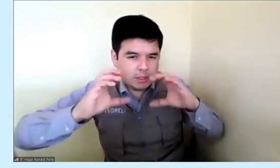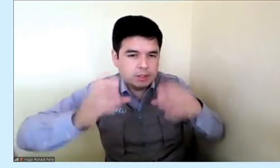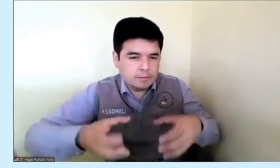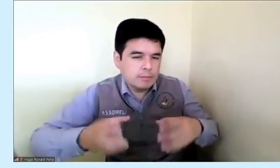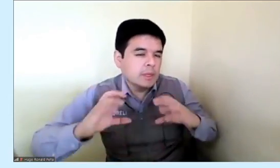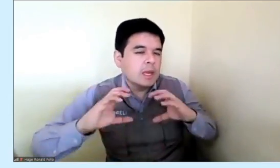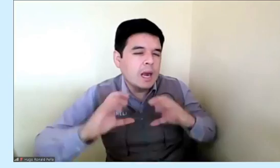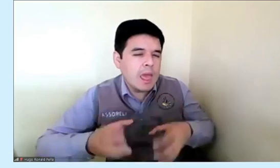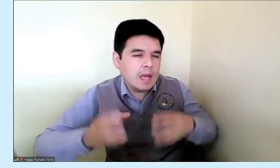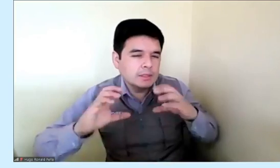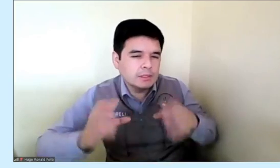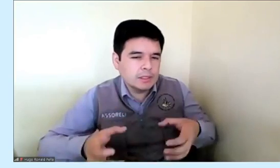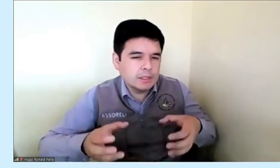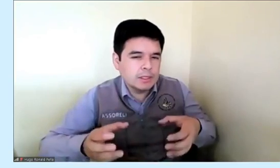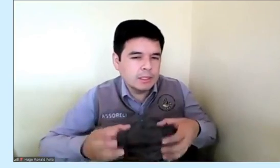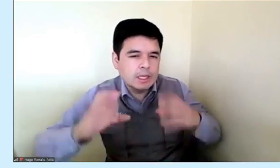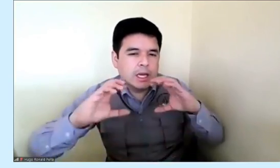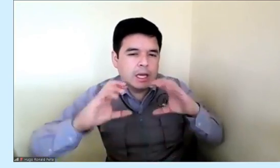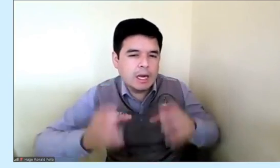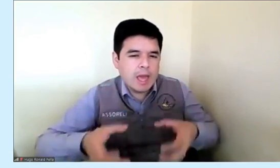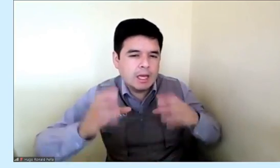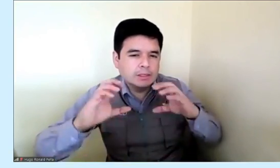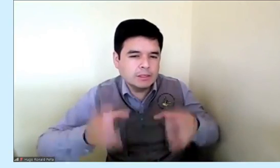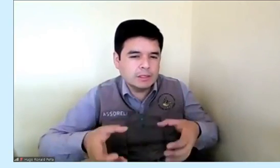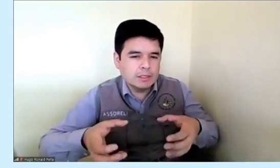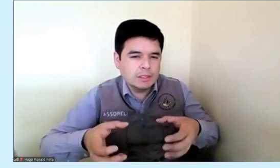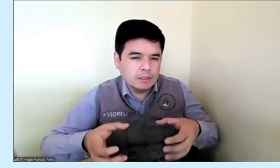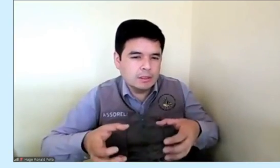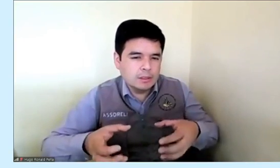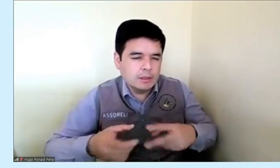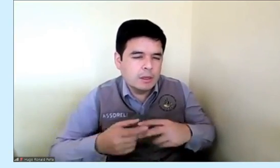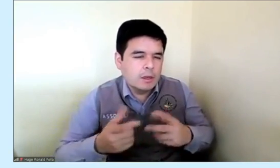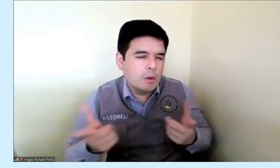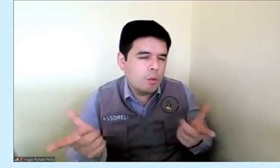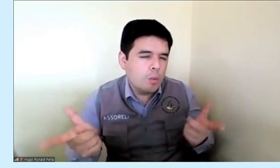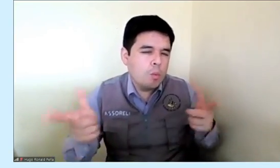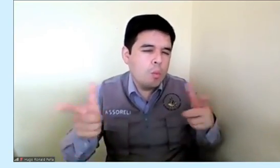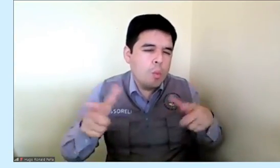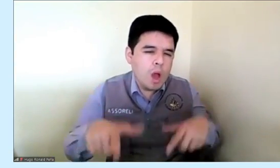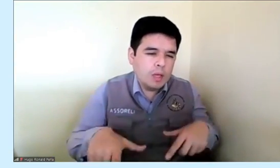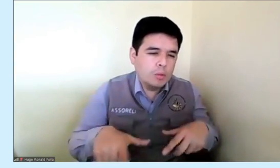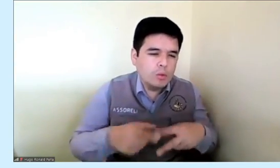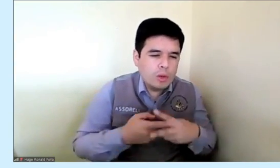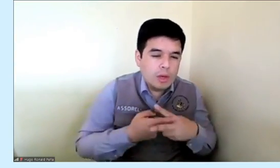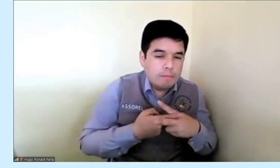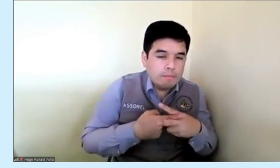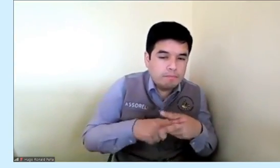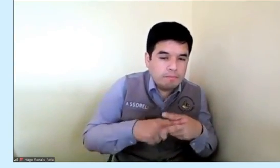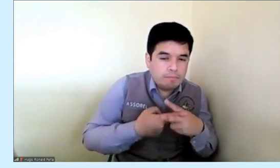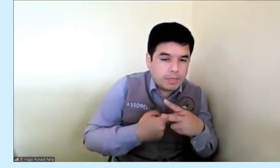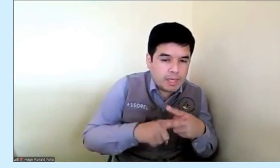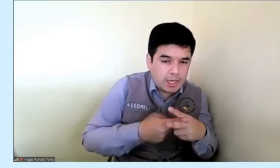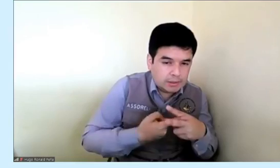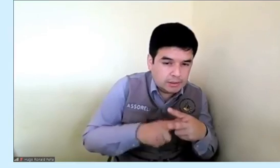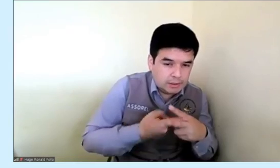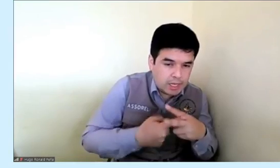la letra C en ambas manos y hacia abajo, las clases. Esas clases. Cuando empiezan